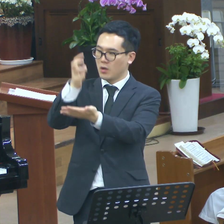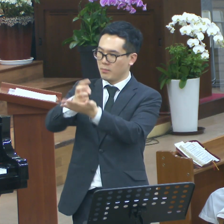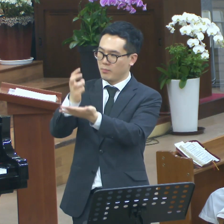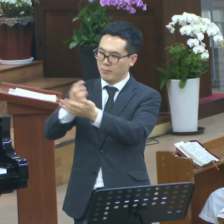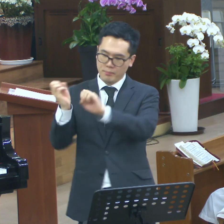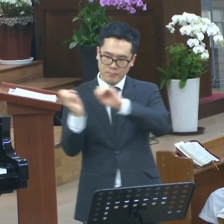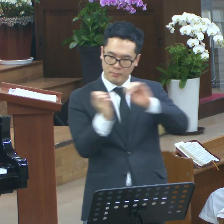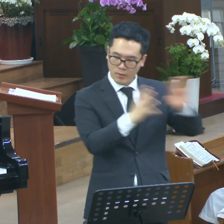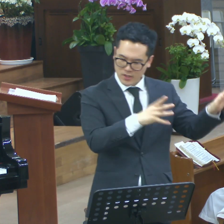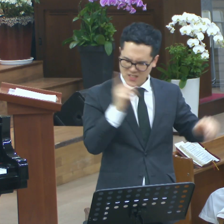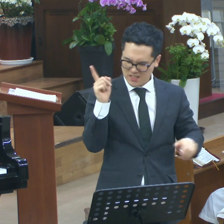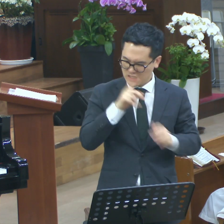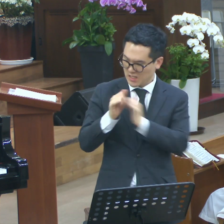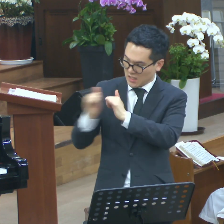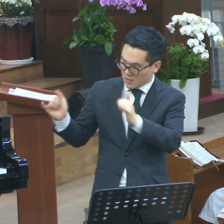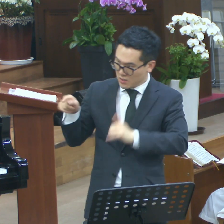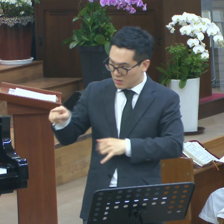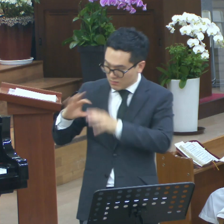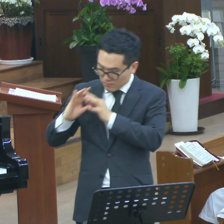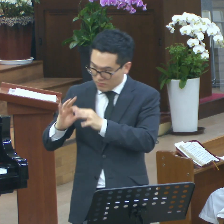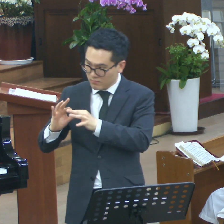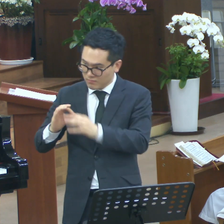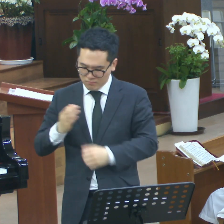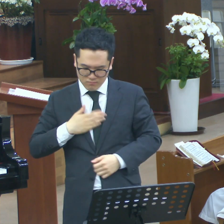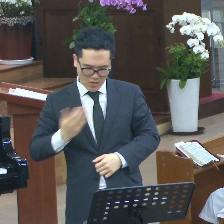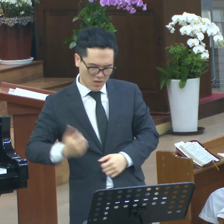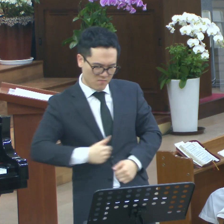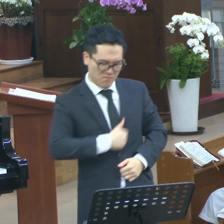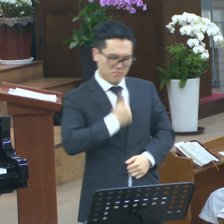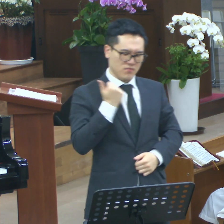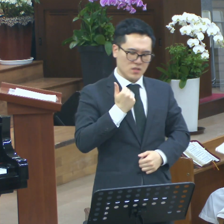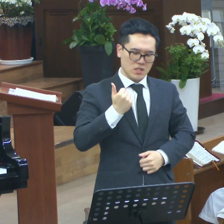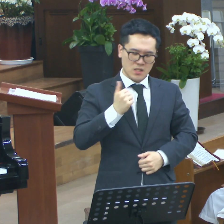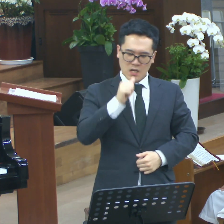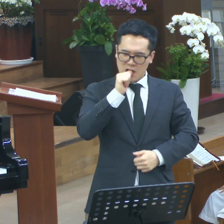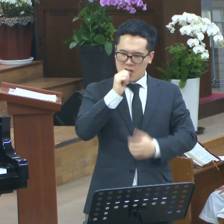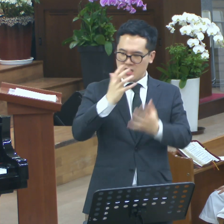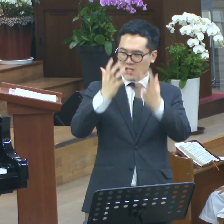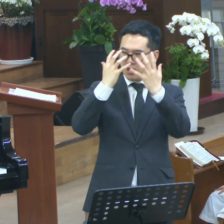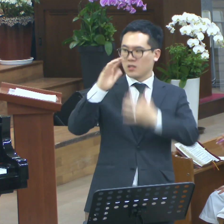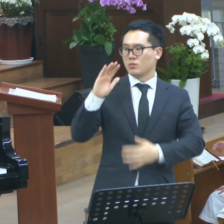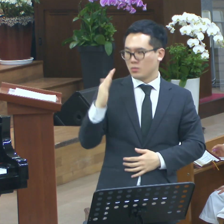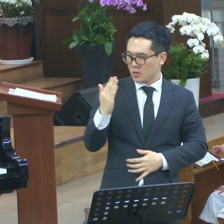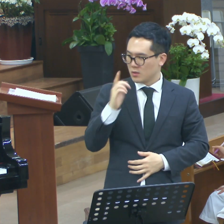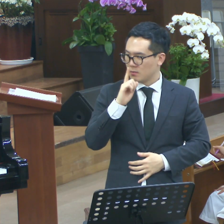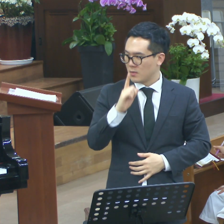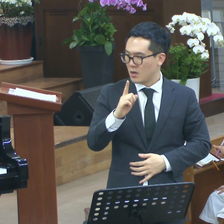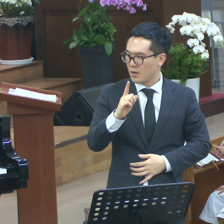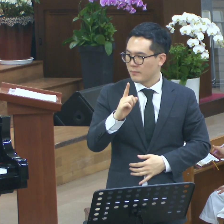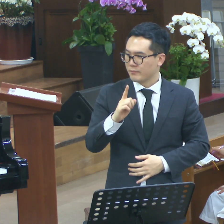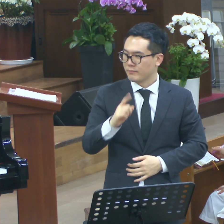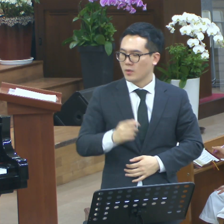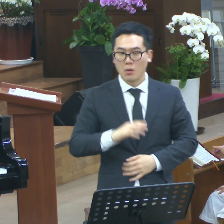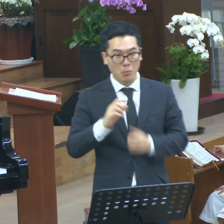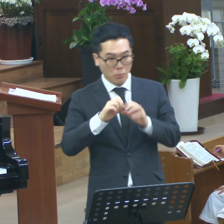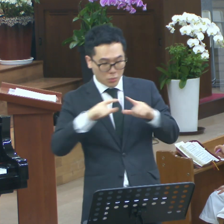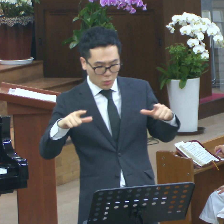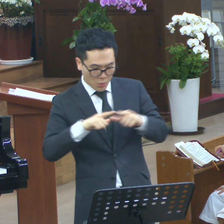내가 맹렬한 분노에 사로잡혔나이다. 보통 화를 내는 것은 위로를 못 받은 사람의 행동이죠. 위로를 못 받으면